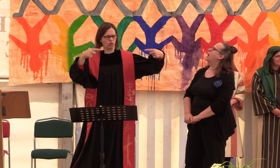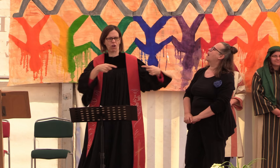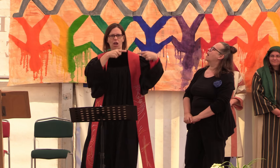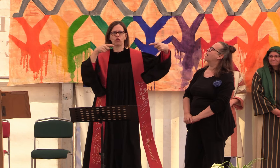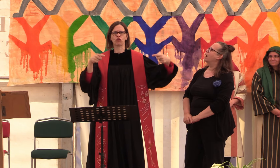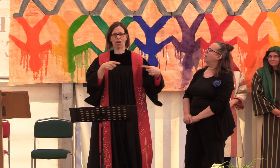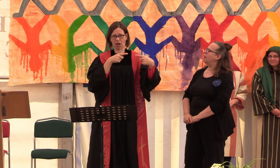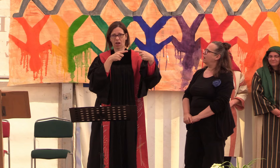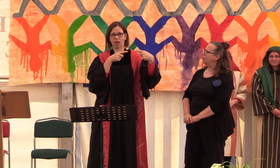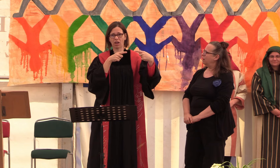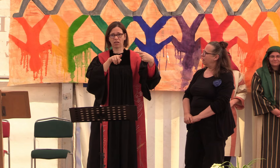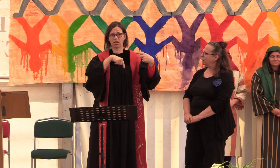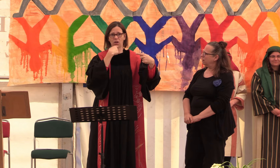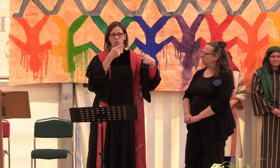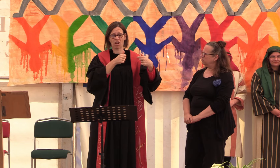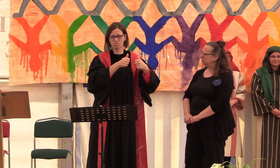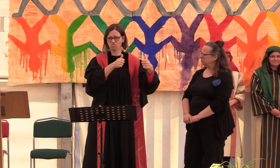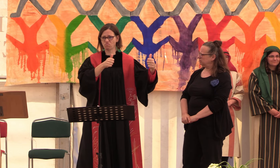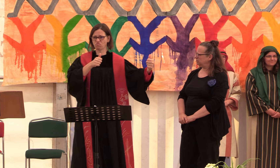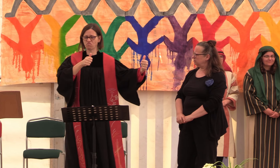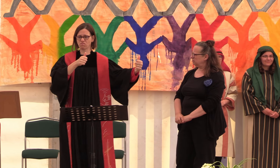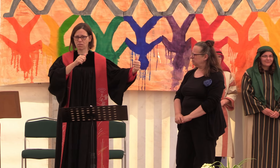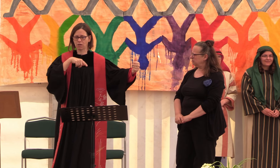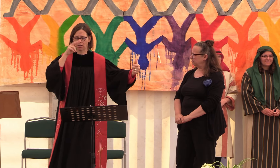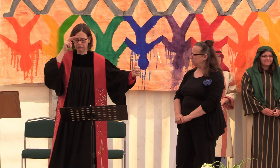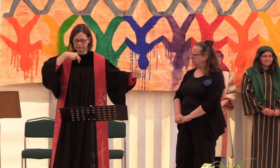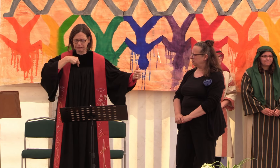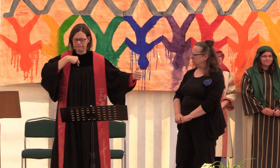Wenn ich zum Beispiel mit meiner Mutter Streit habe